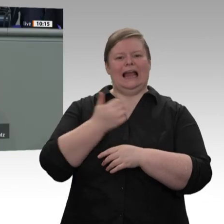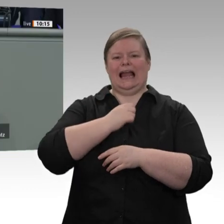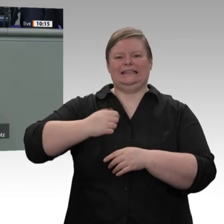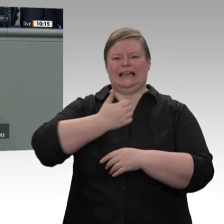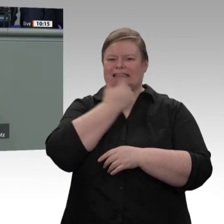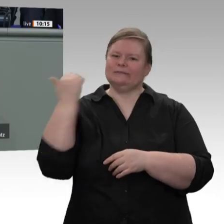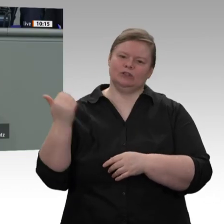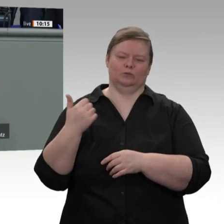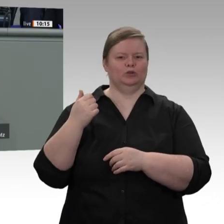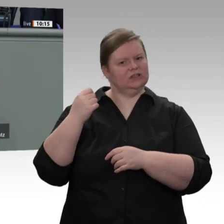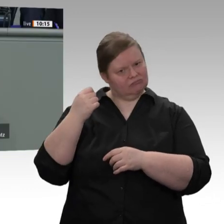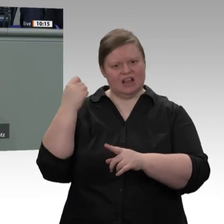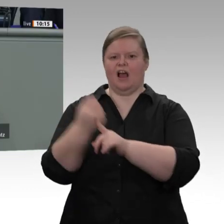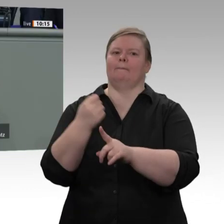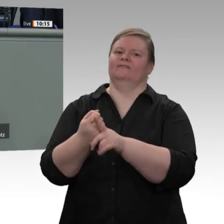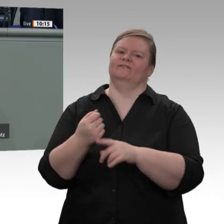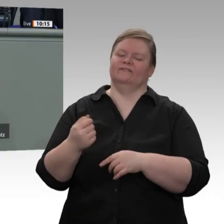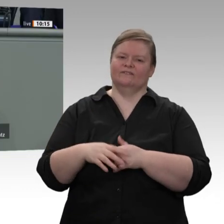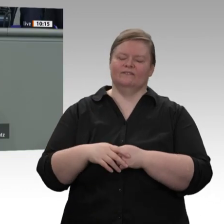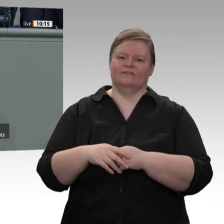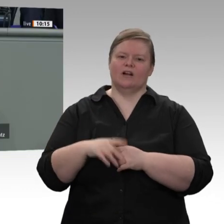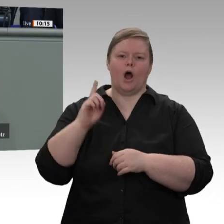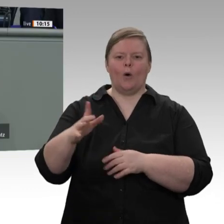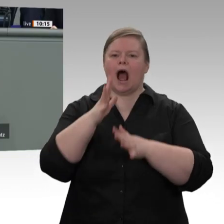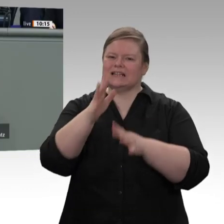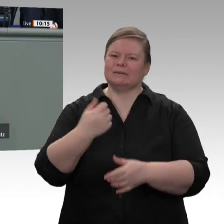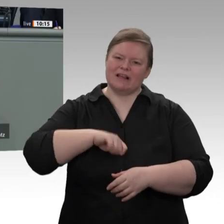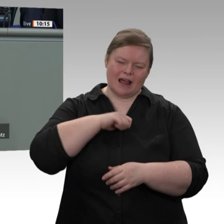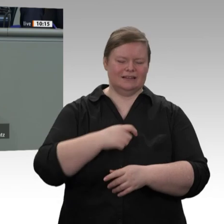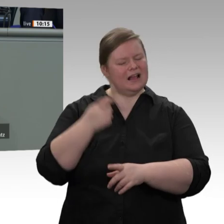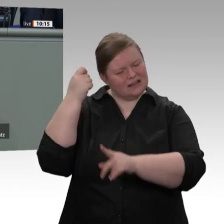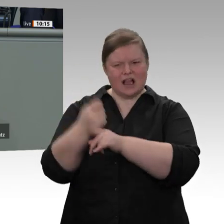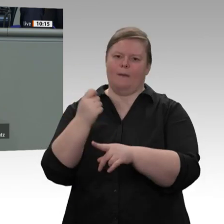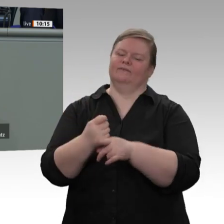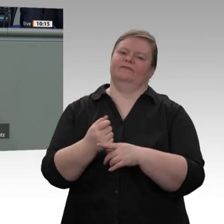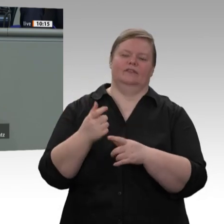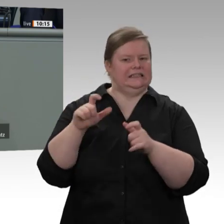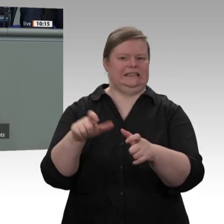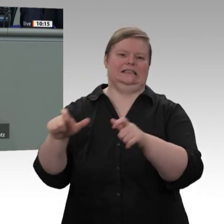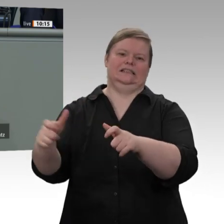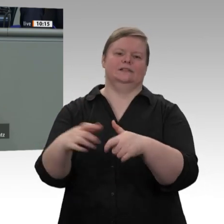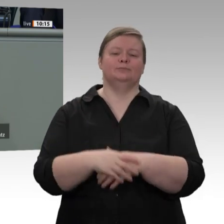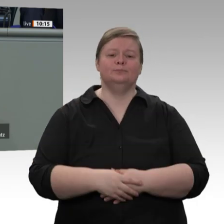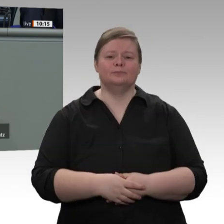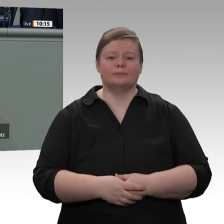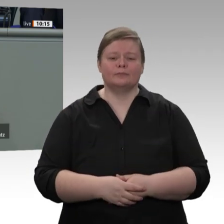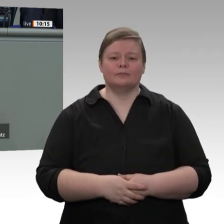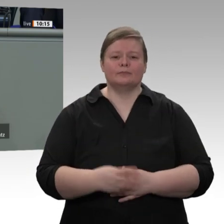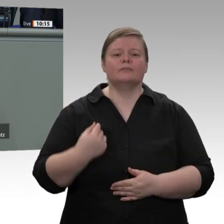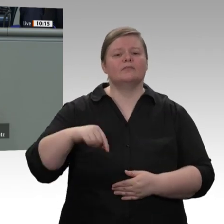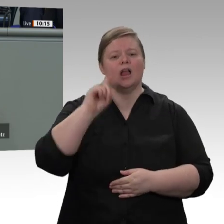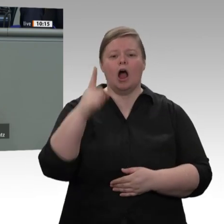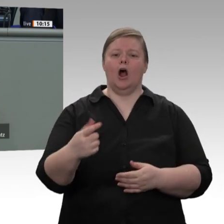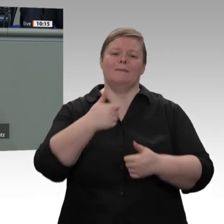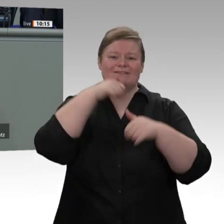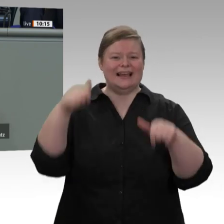Zukunft in die Pflicht, strafbare Posts in Zukunft nicht nur zu sperren oder zu löschen, sondern sie müssen Morddrohungen und